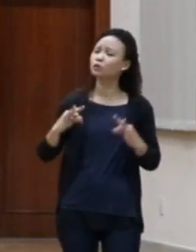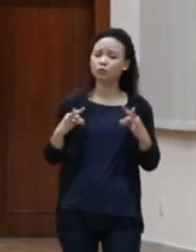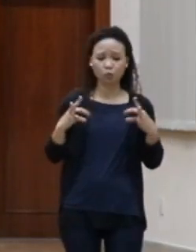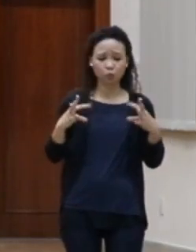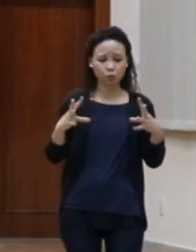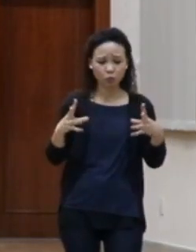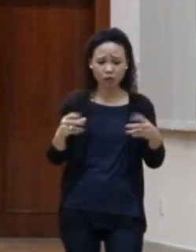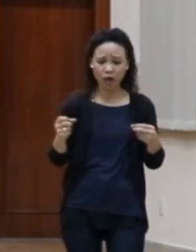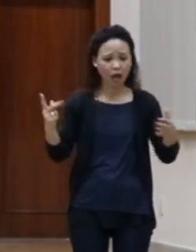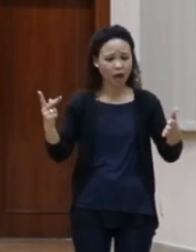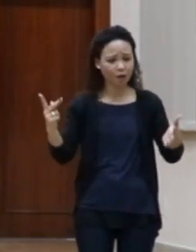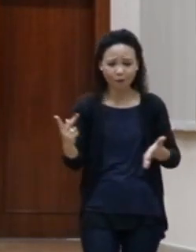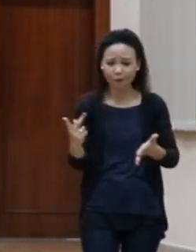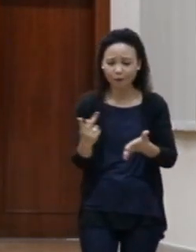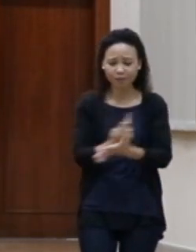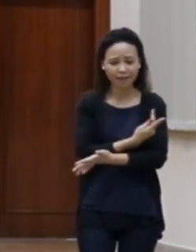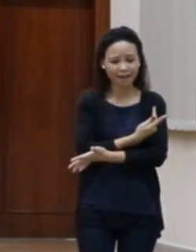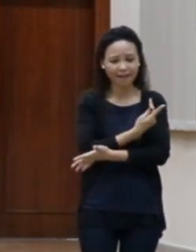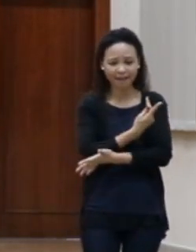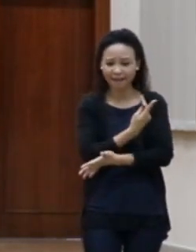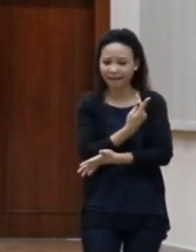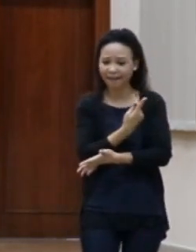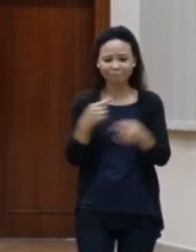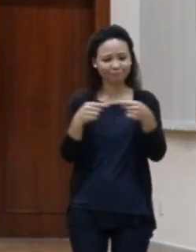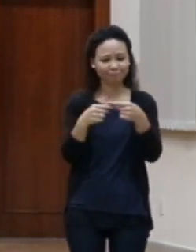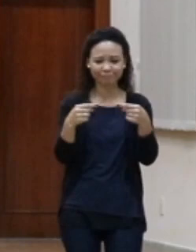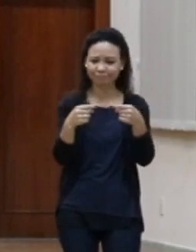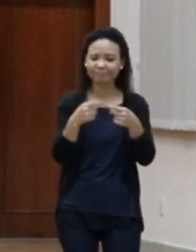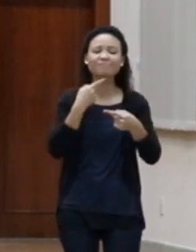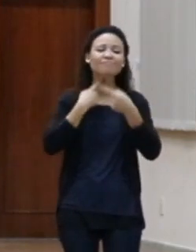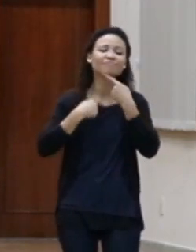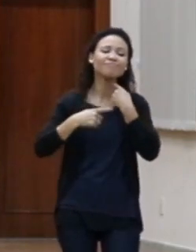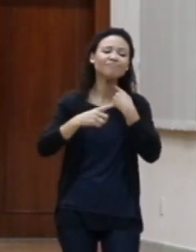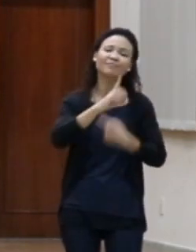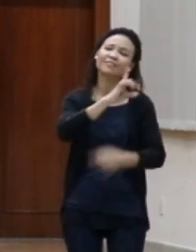Tua vontade,